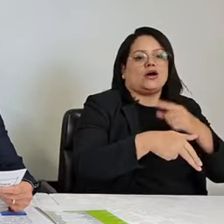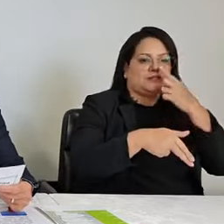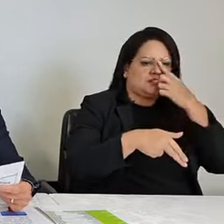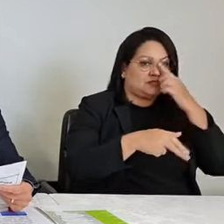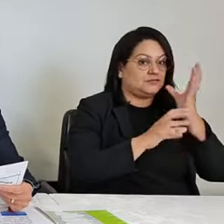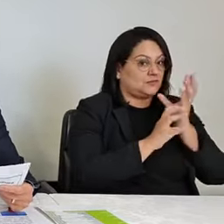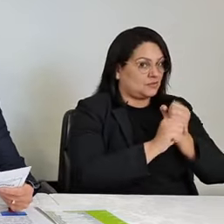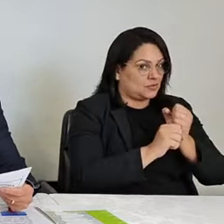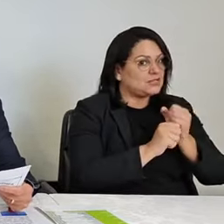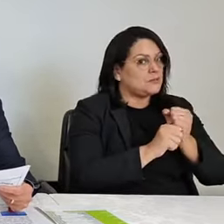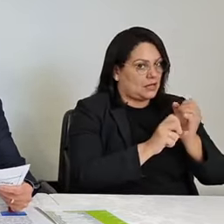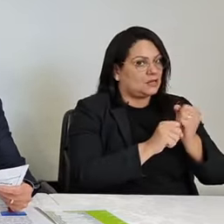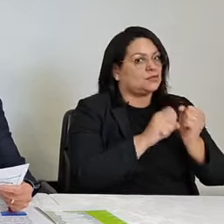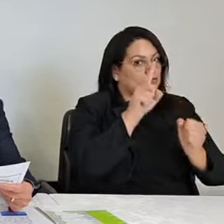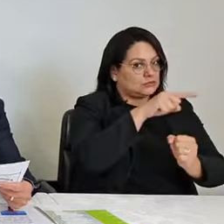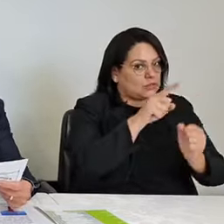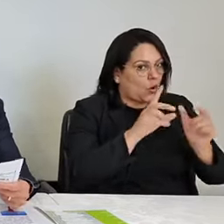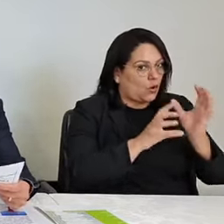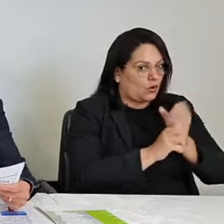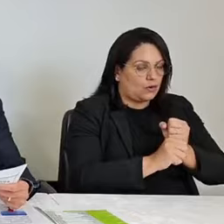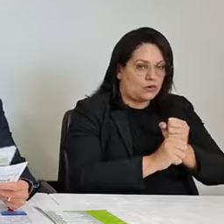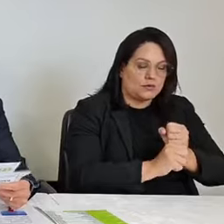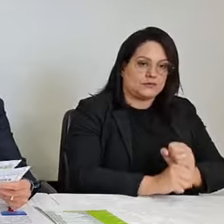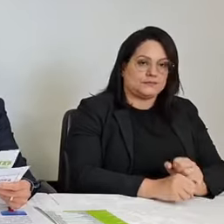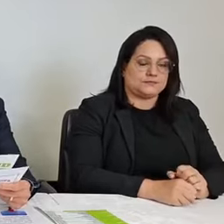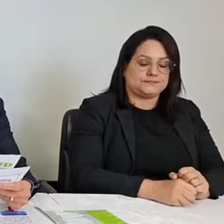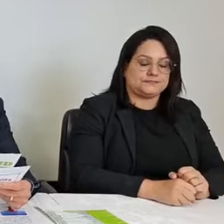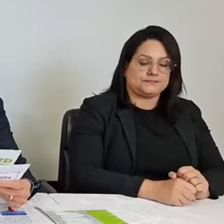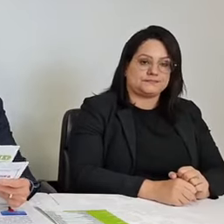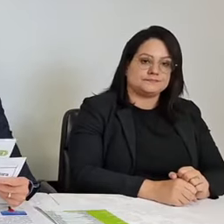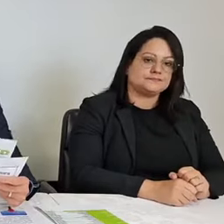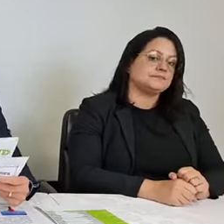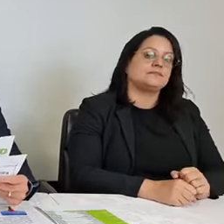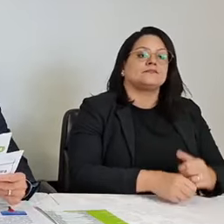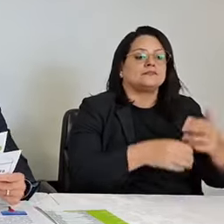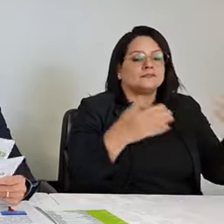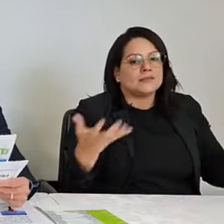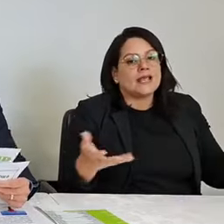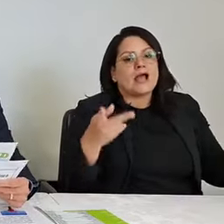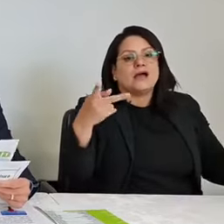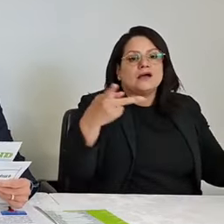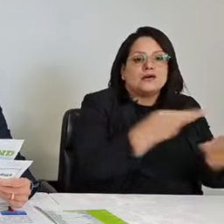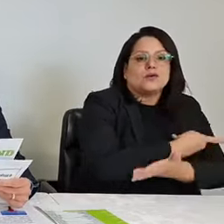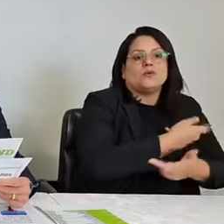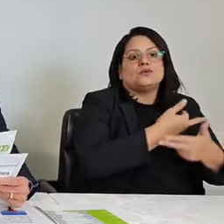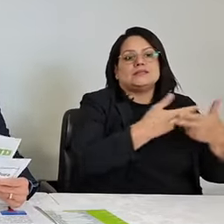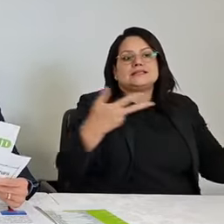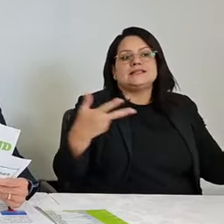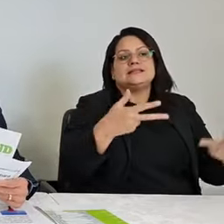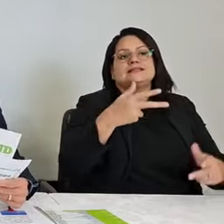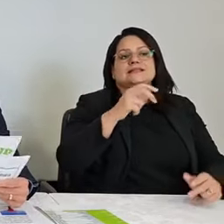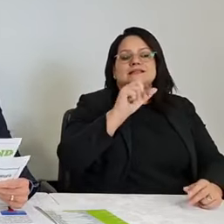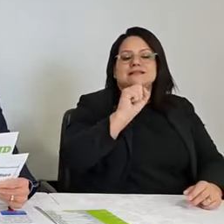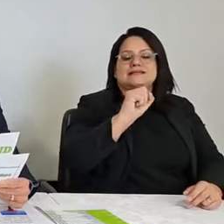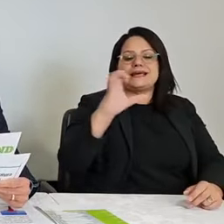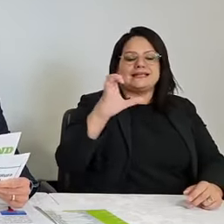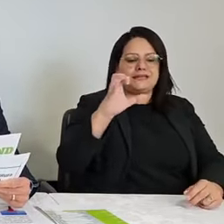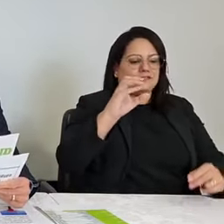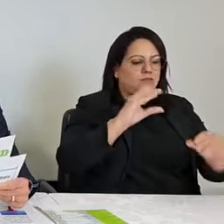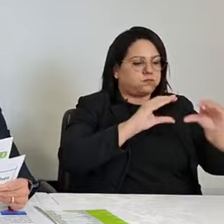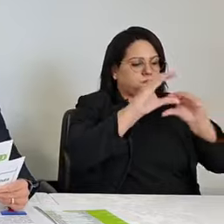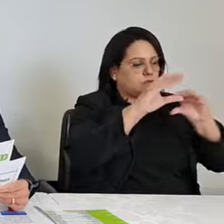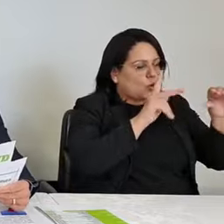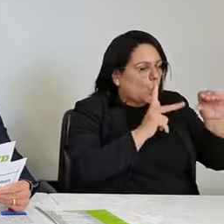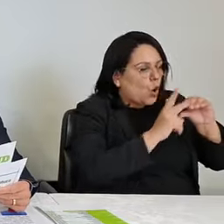no orçamento que, obviamente, né, influenciou aqui naquele dispensado a Santa Catarina. Eu